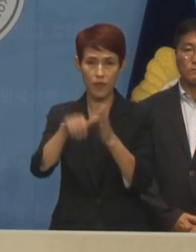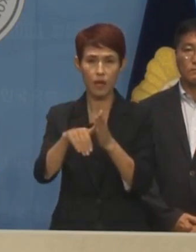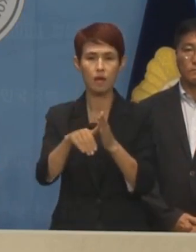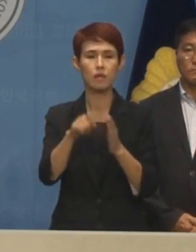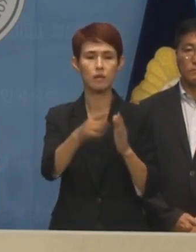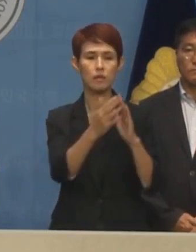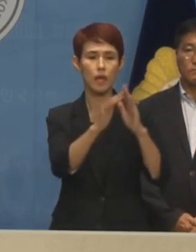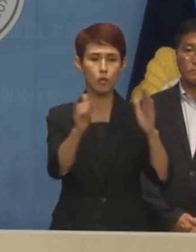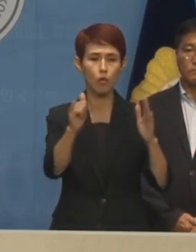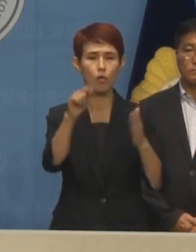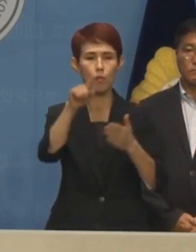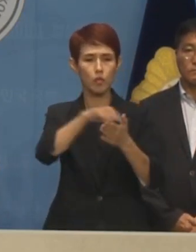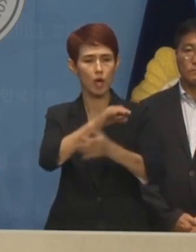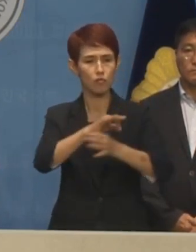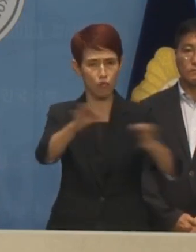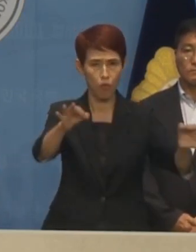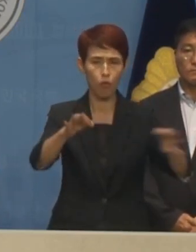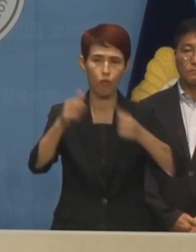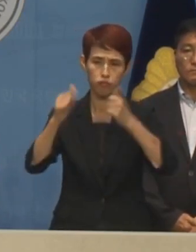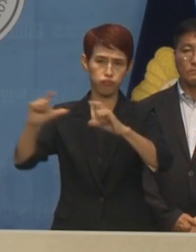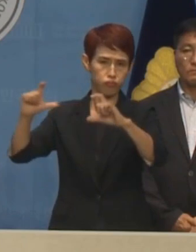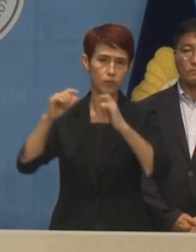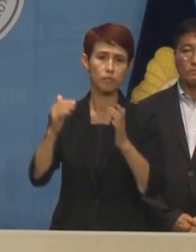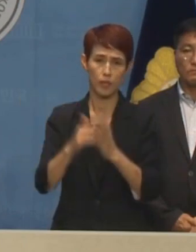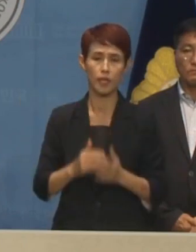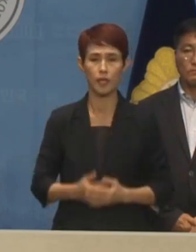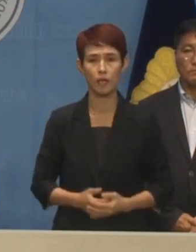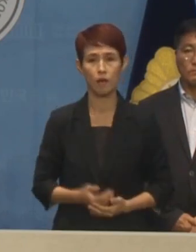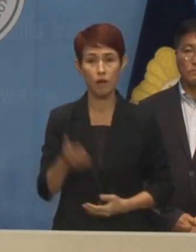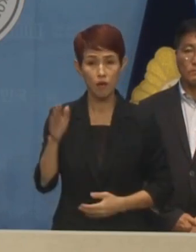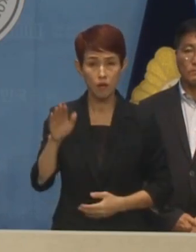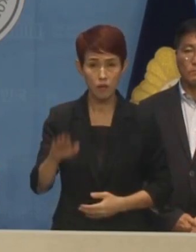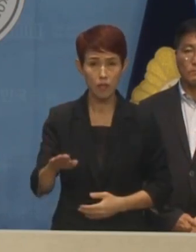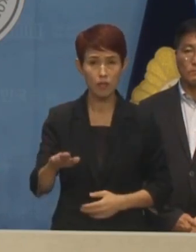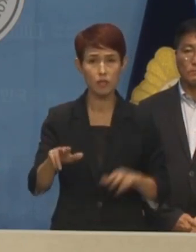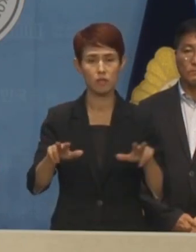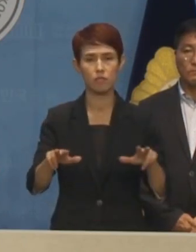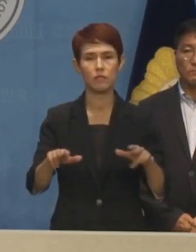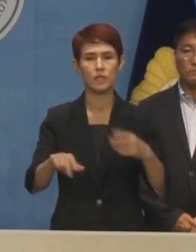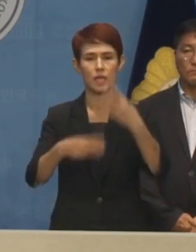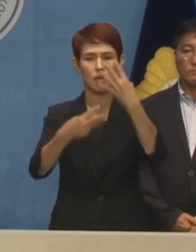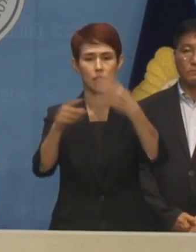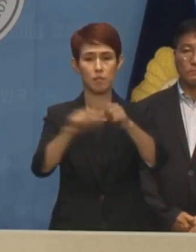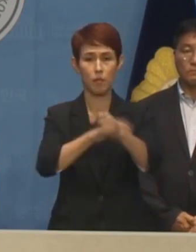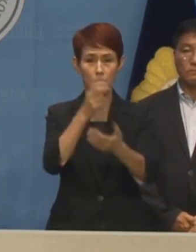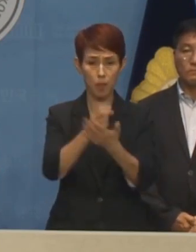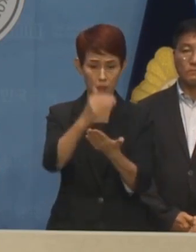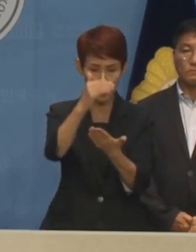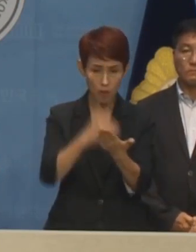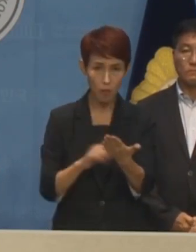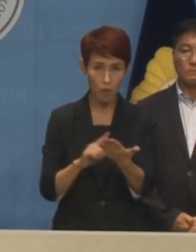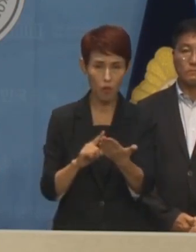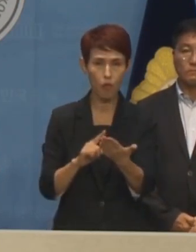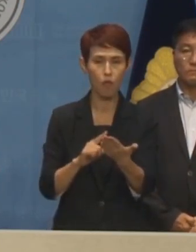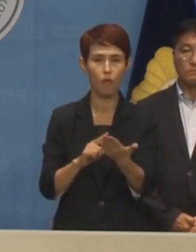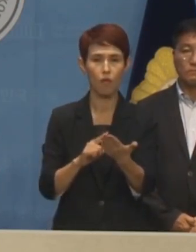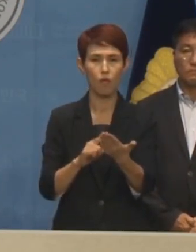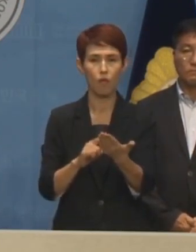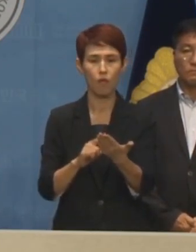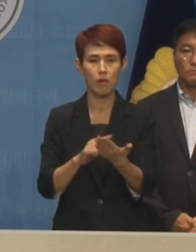보상금을 지급하라고 판결하고 있습니다. 하지만 현재 4.3 특별법은